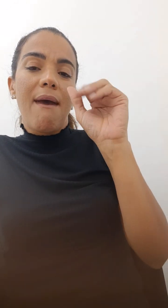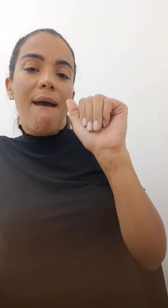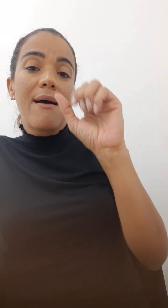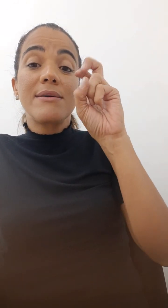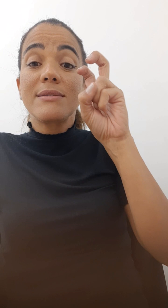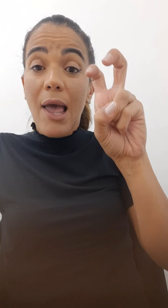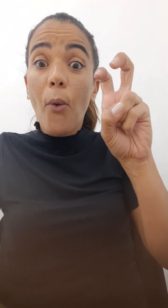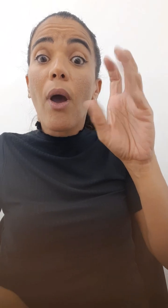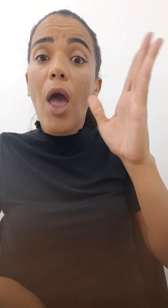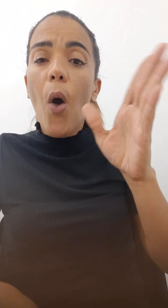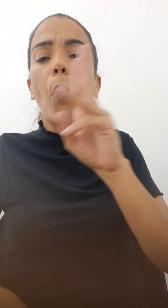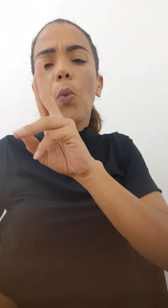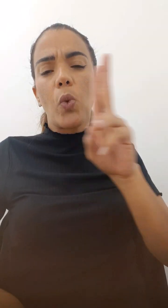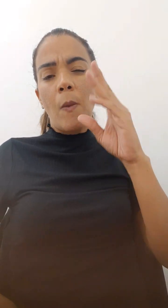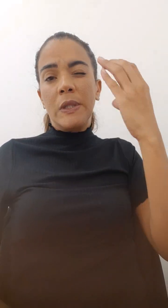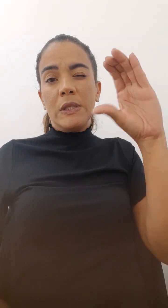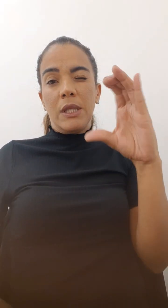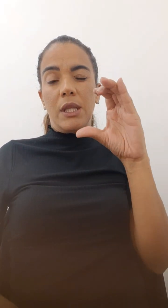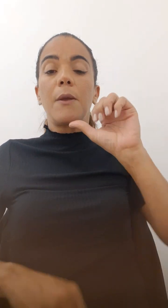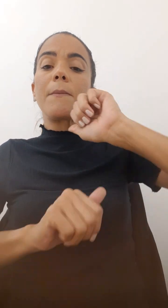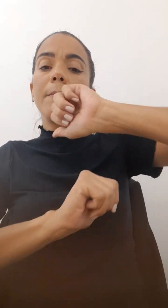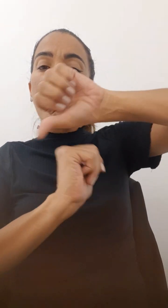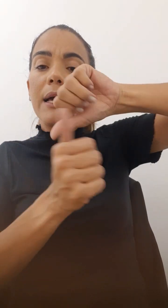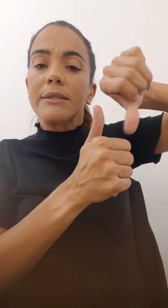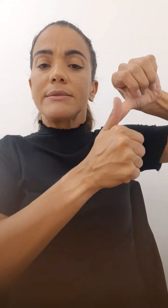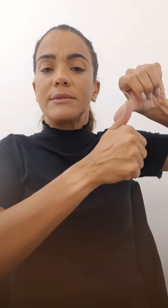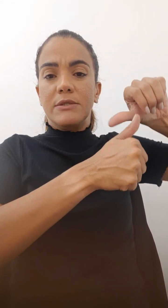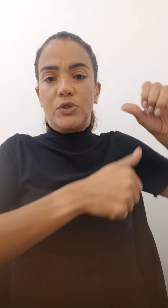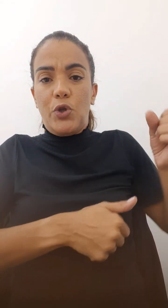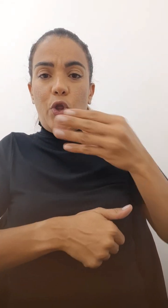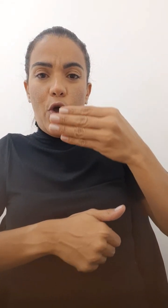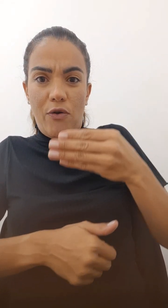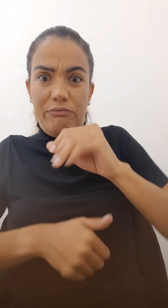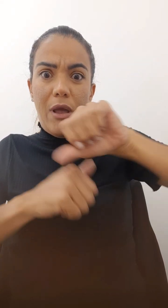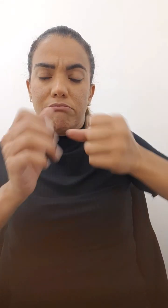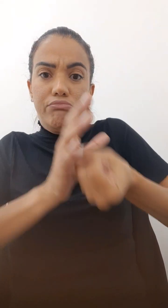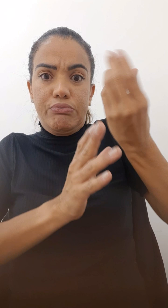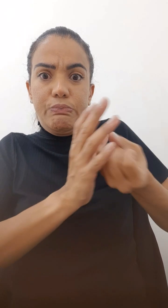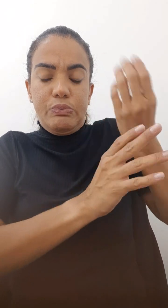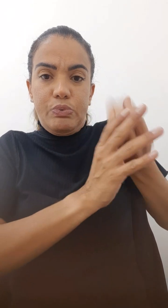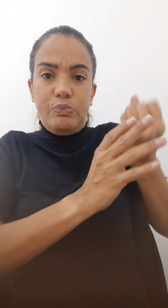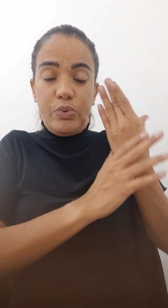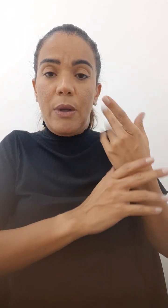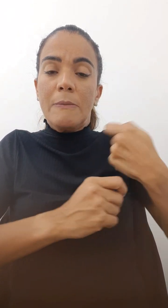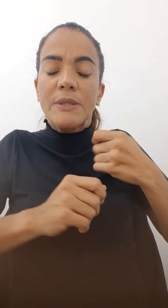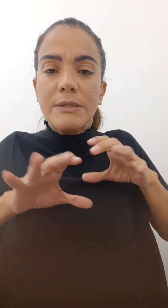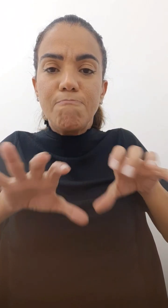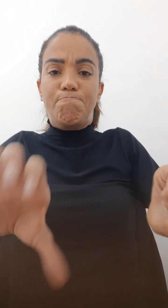BA5, tá? Chamamos assim o nome dessas variantes, essas novas variantes que vêm surgindo,